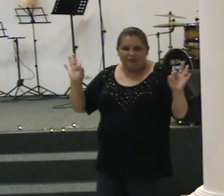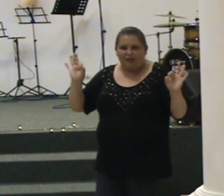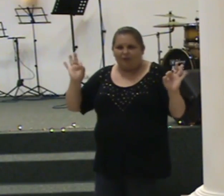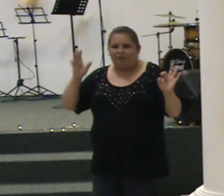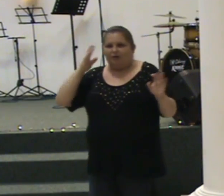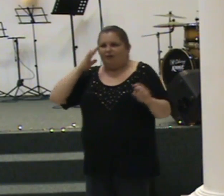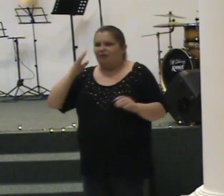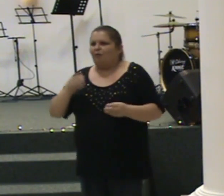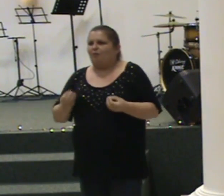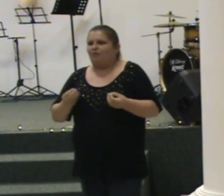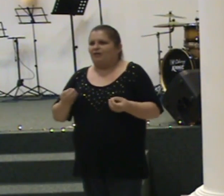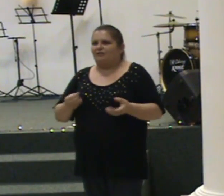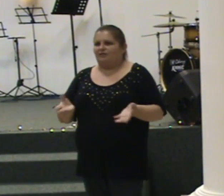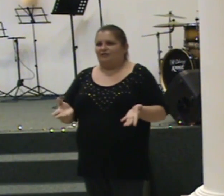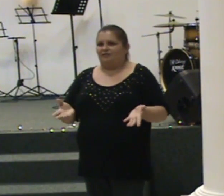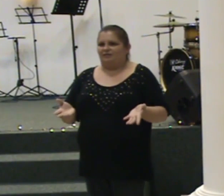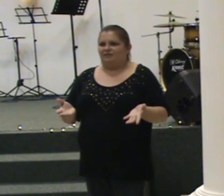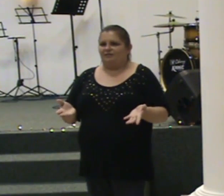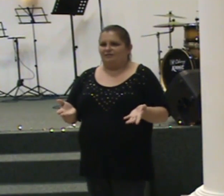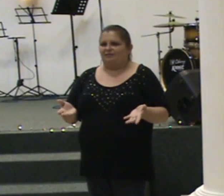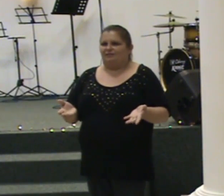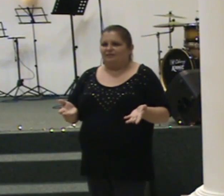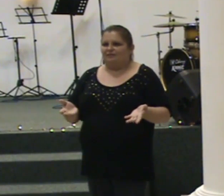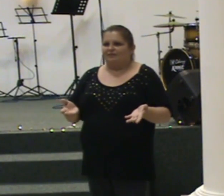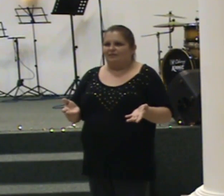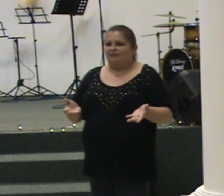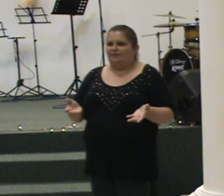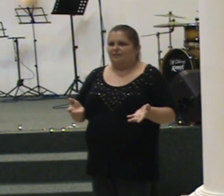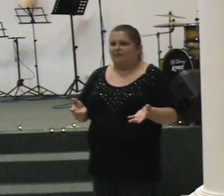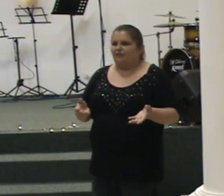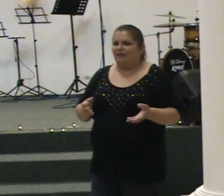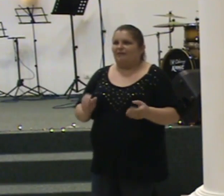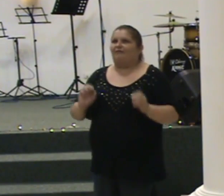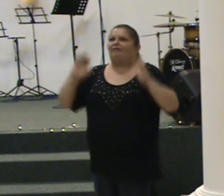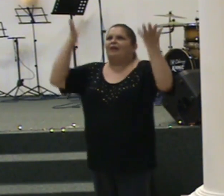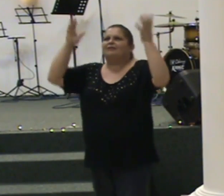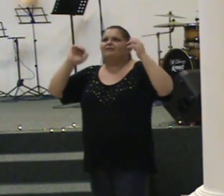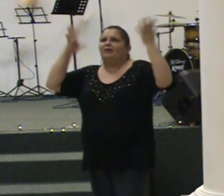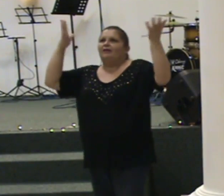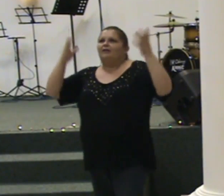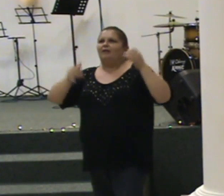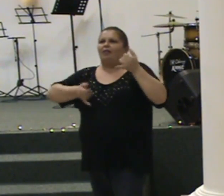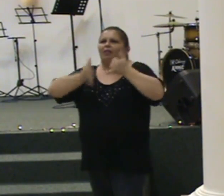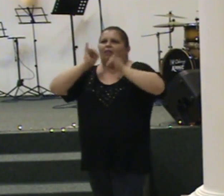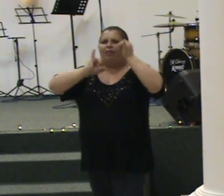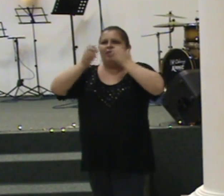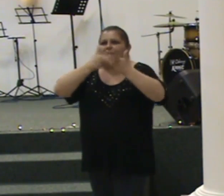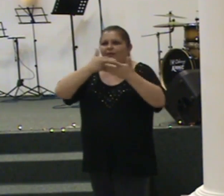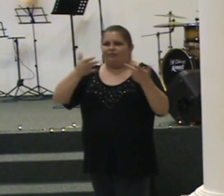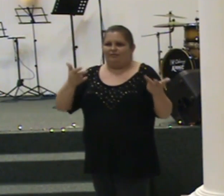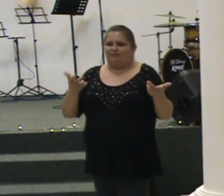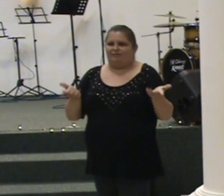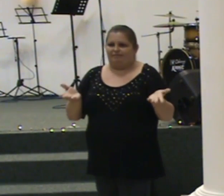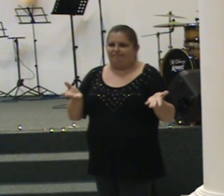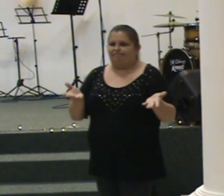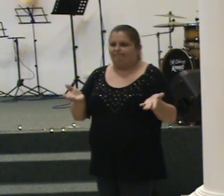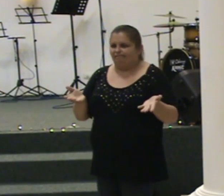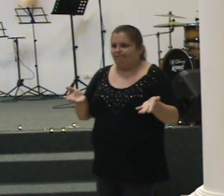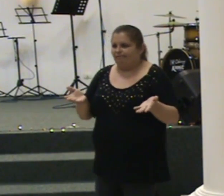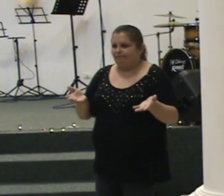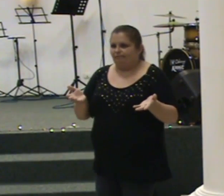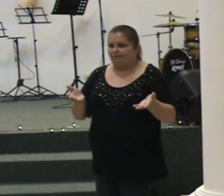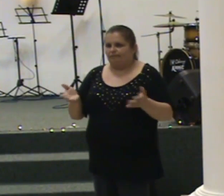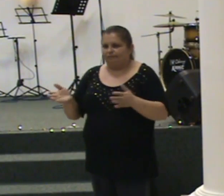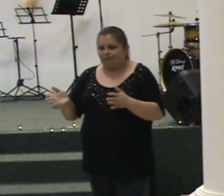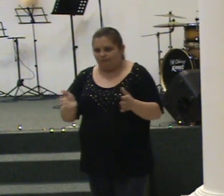Deus ainda vai fazer com o teu povo. Irmãos, tanto Maria como José aqui representam